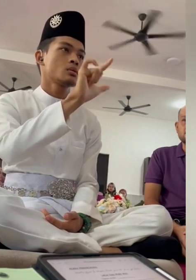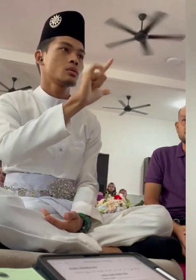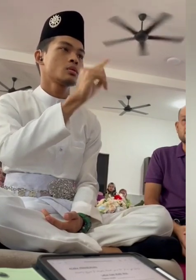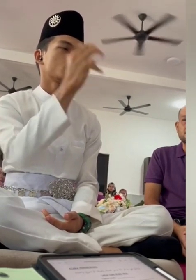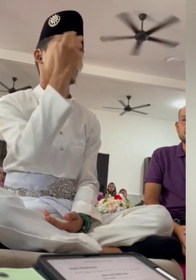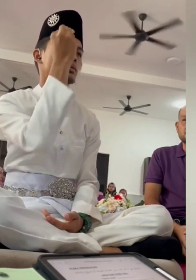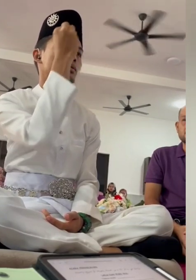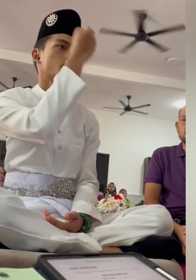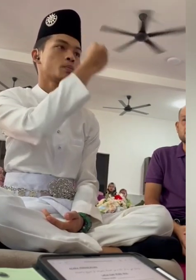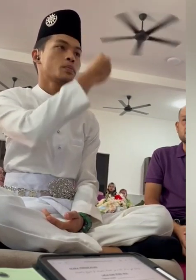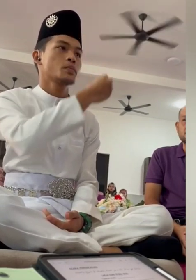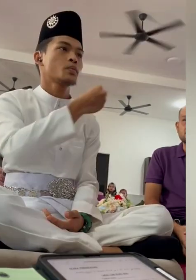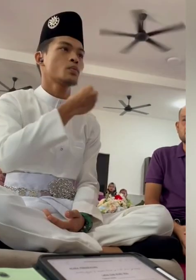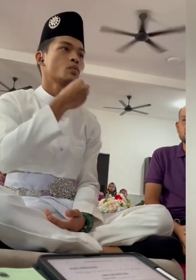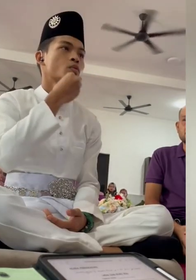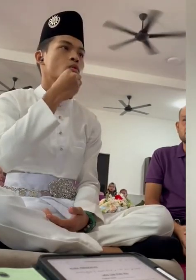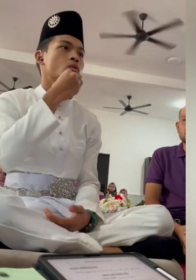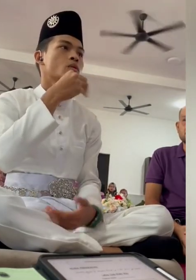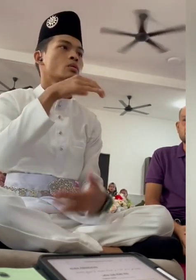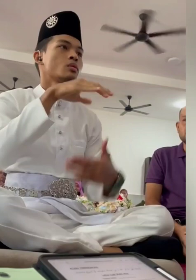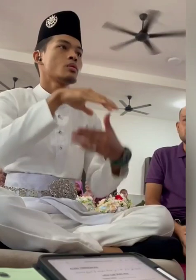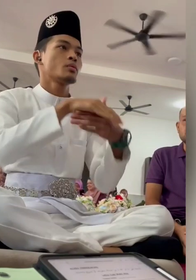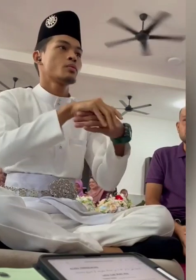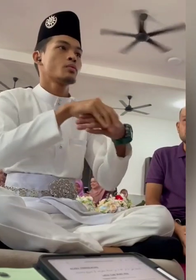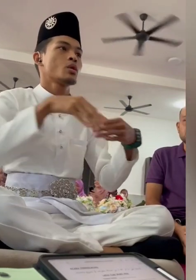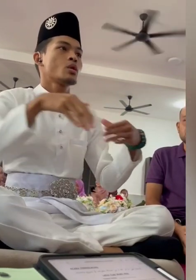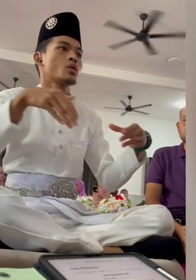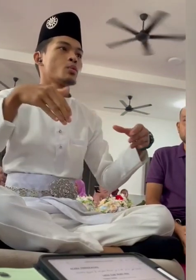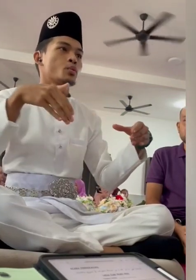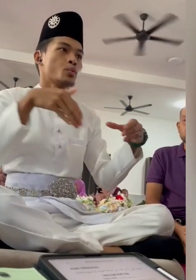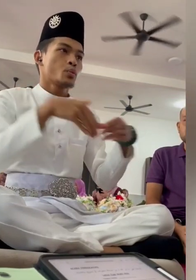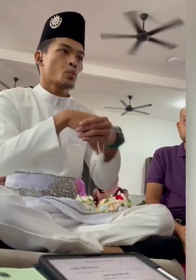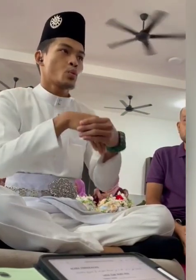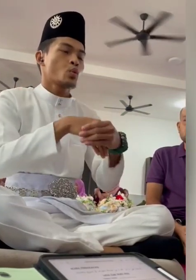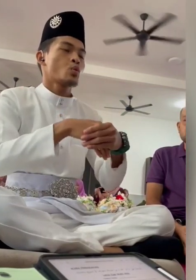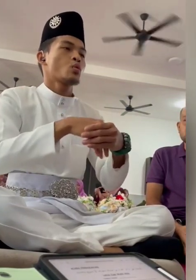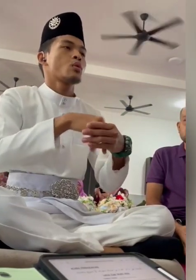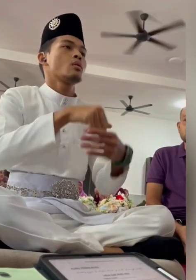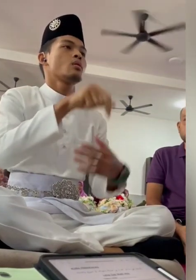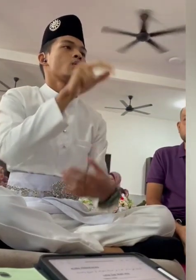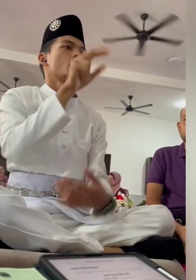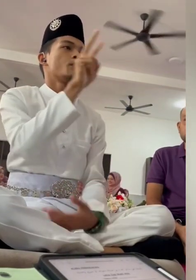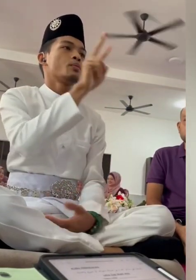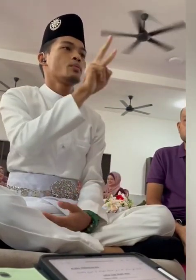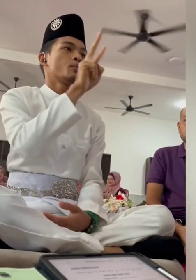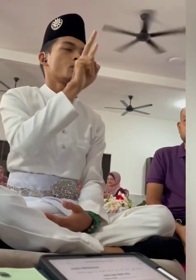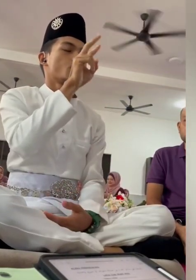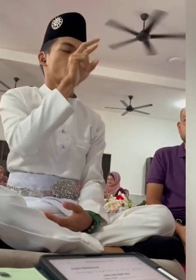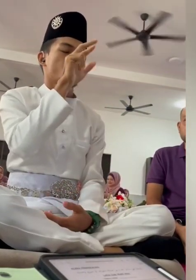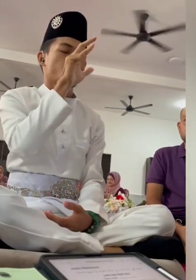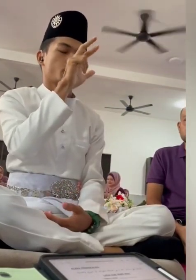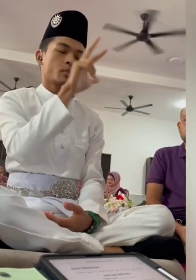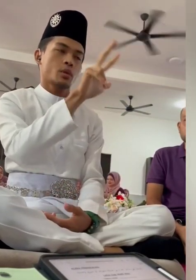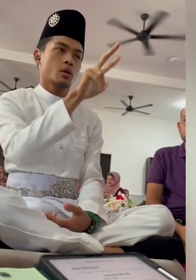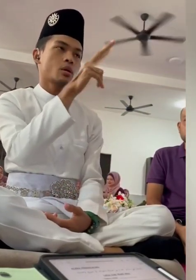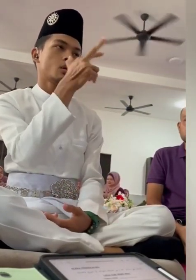lagi, dia kelihatan begitu yakin dan tidak kekok sekaligus mengundang pelbagai reaksi di kalangan